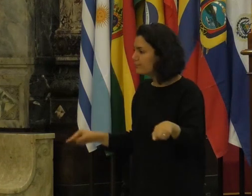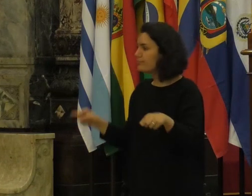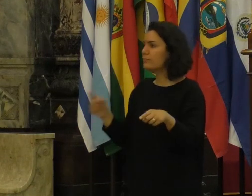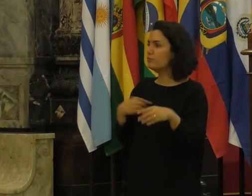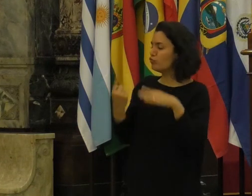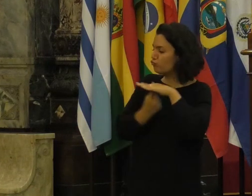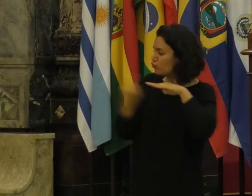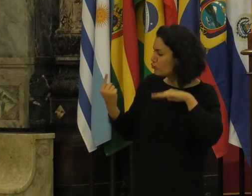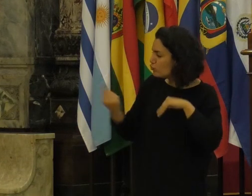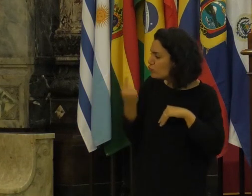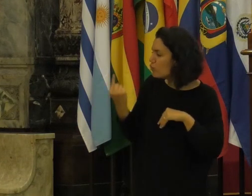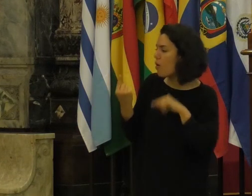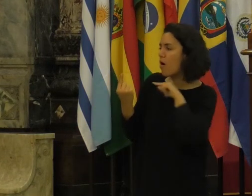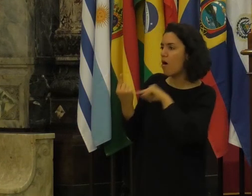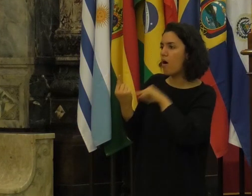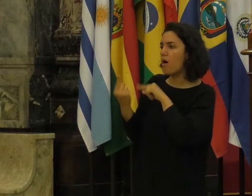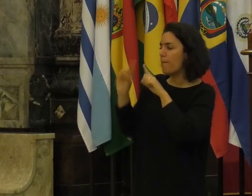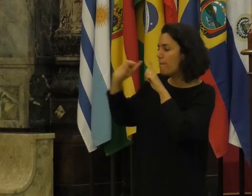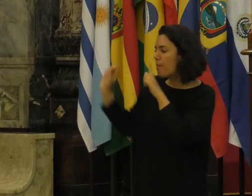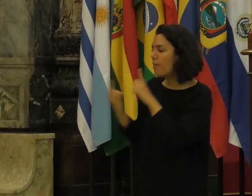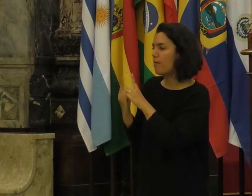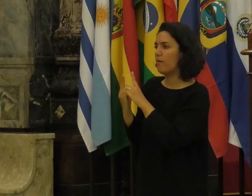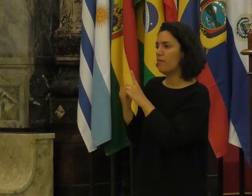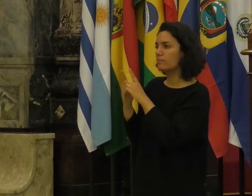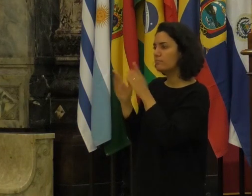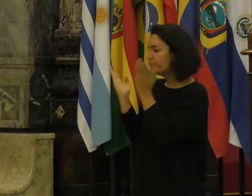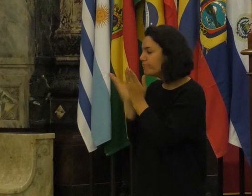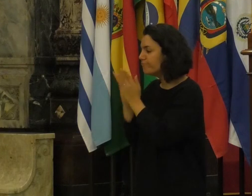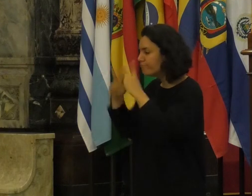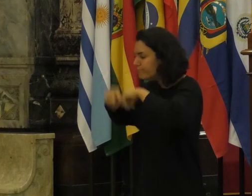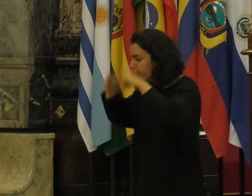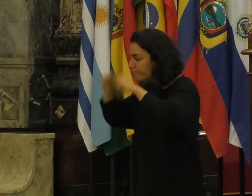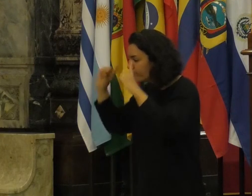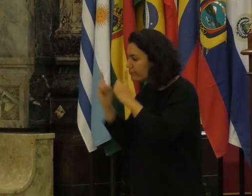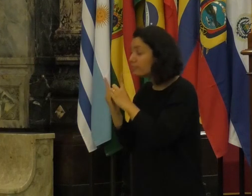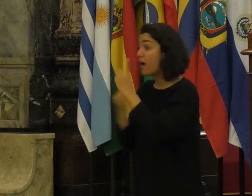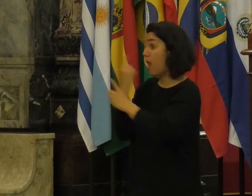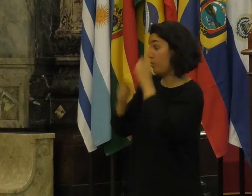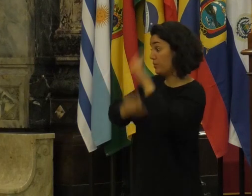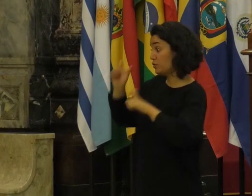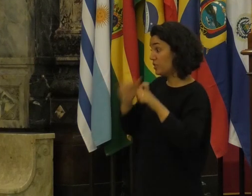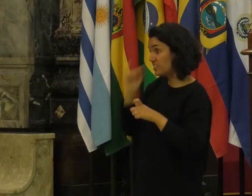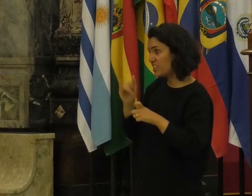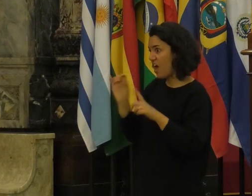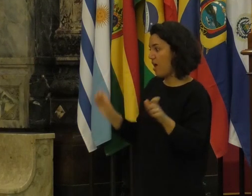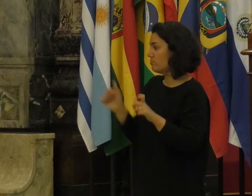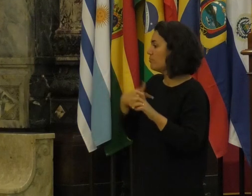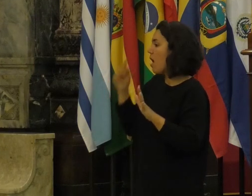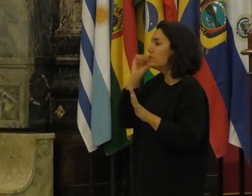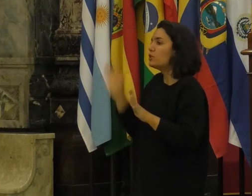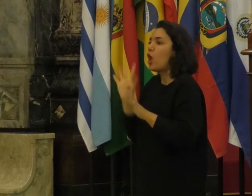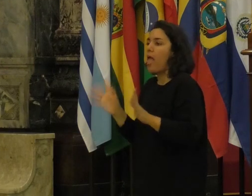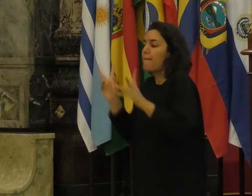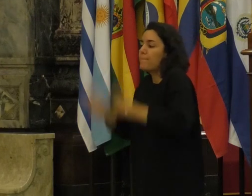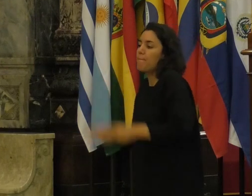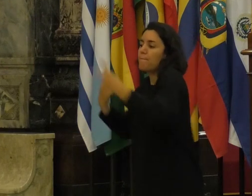en forma reduccionista, algo que algunos hacen. Esto es psicología y hasta aquí llega la psicología,